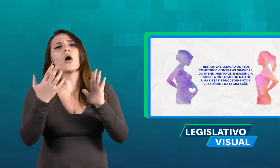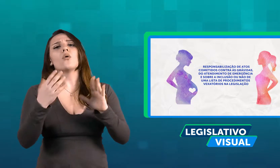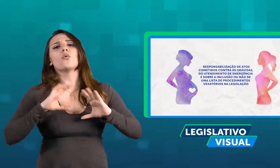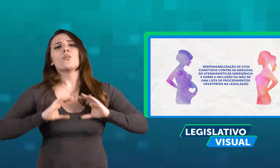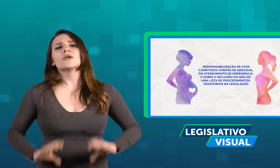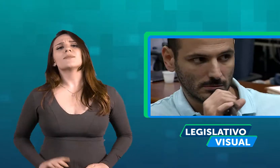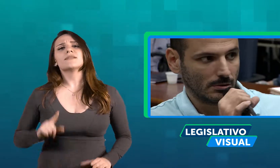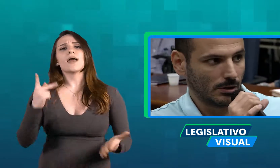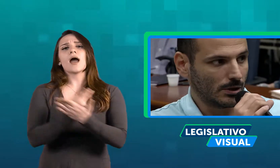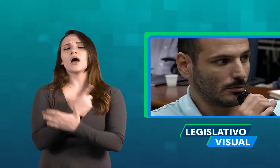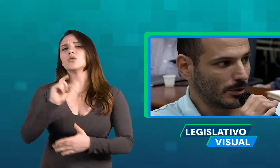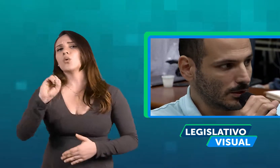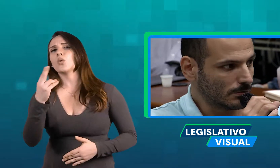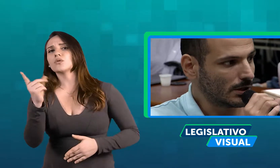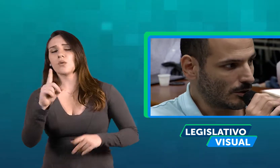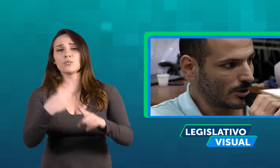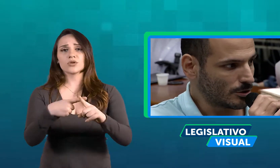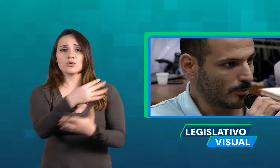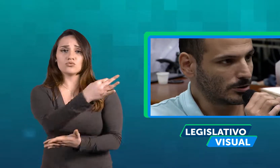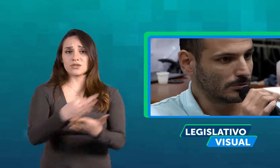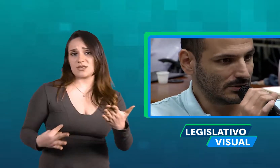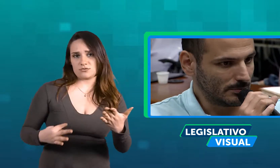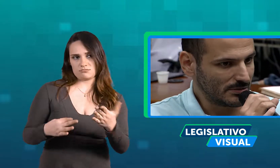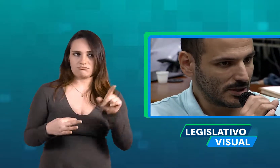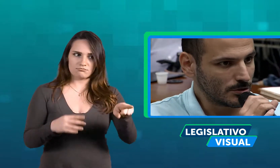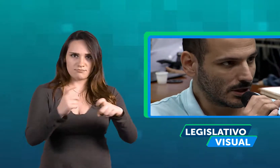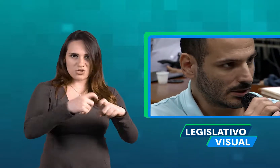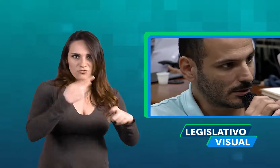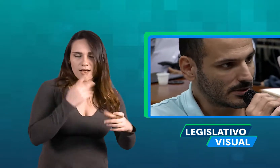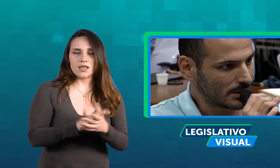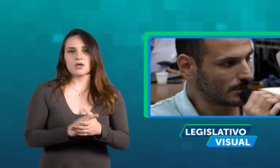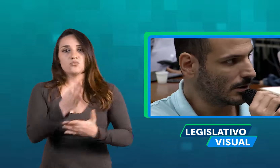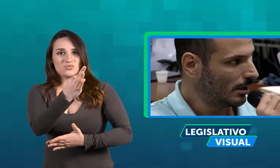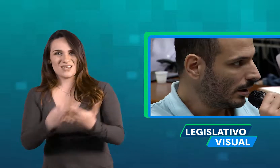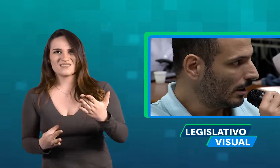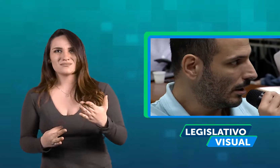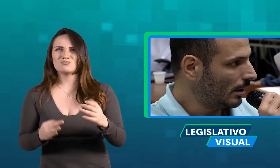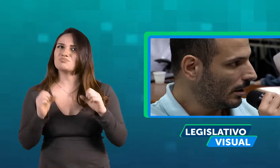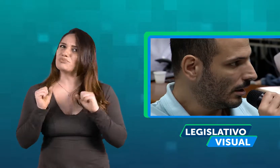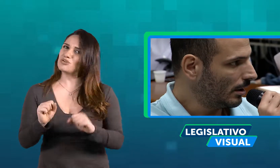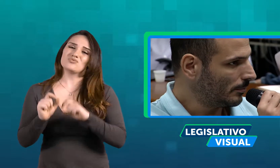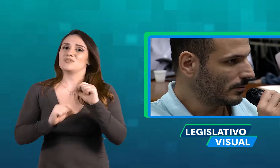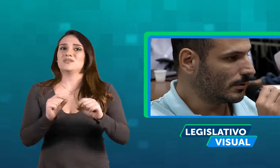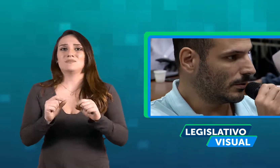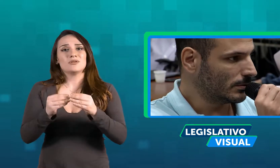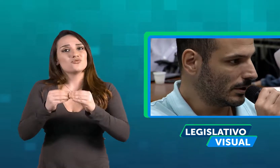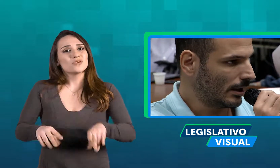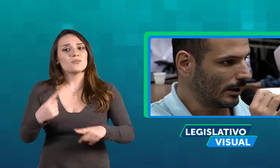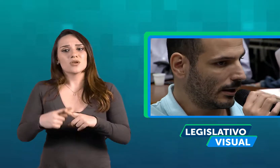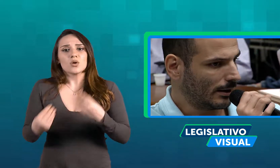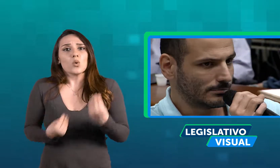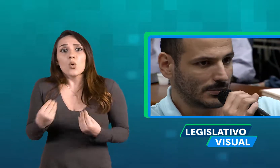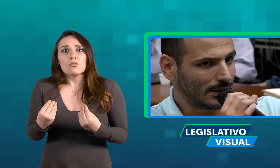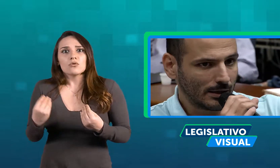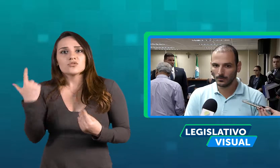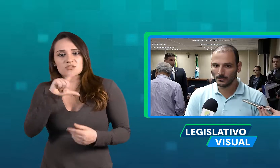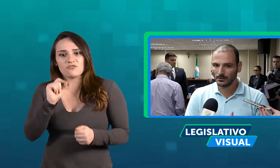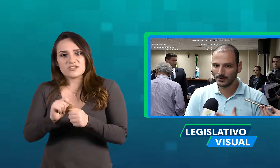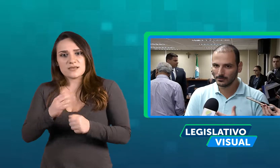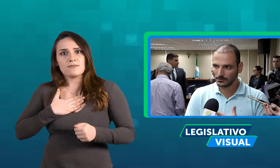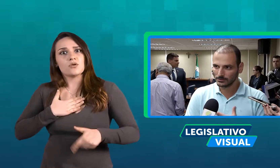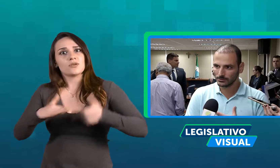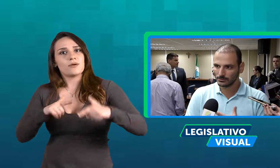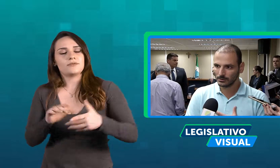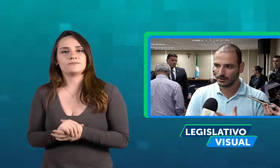na legislação. A redação atual, defendem os médicos, pode inviabilizar o pleno exercício das atividades. O